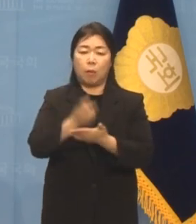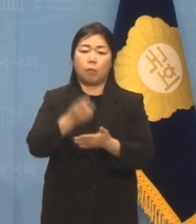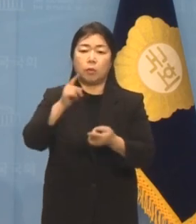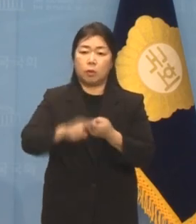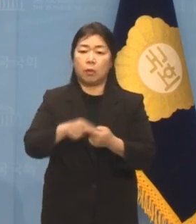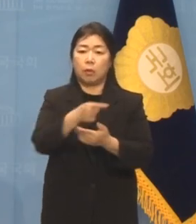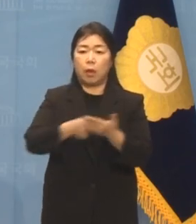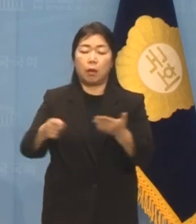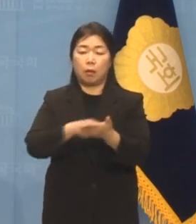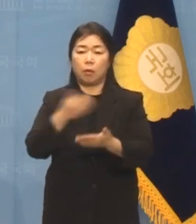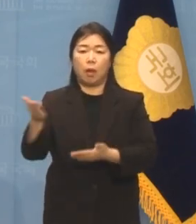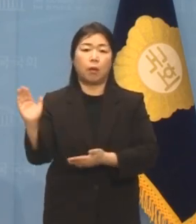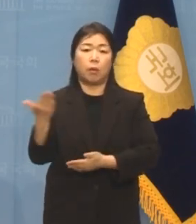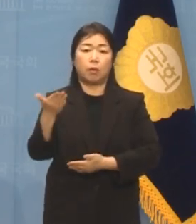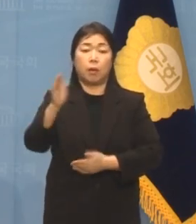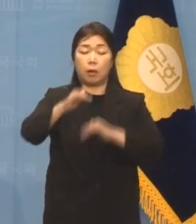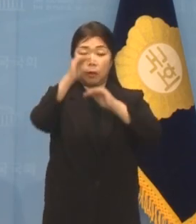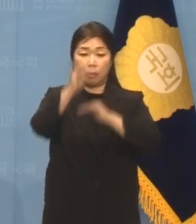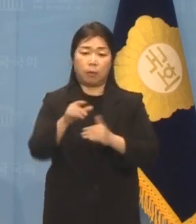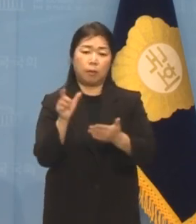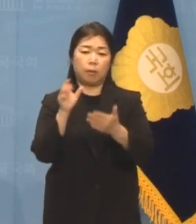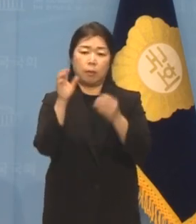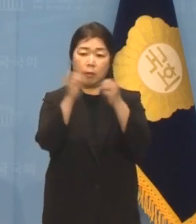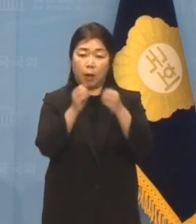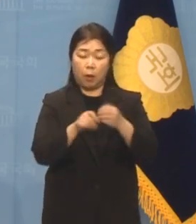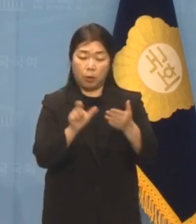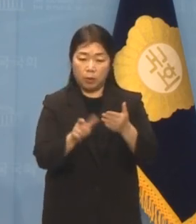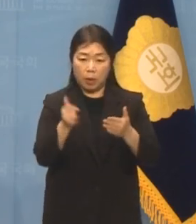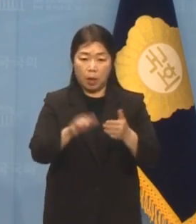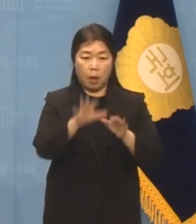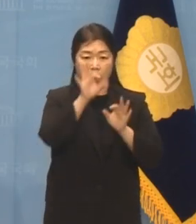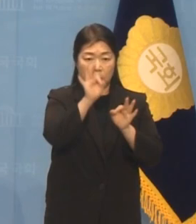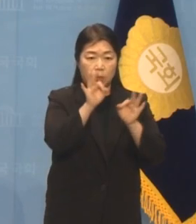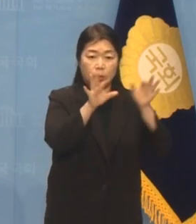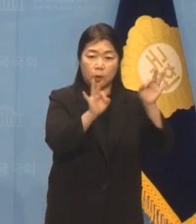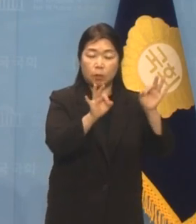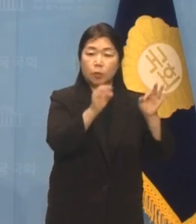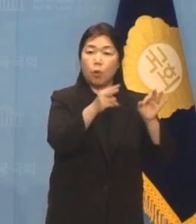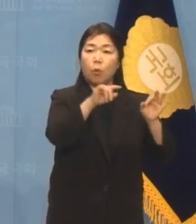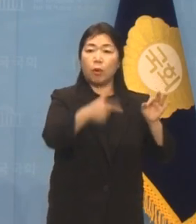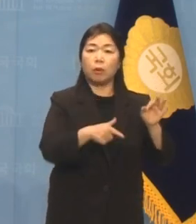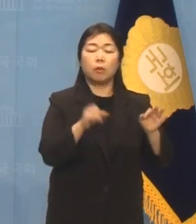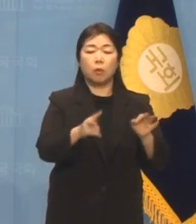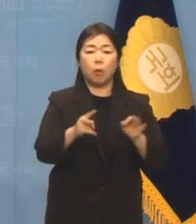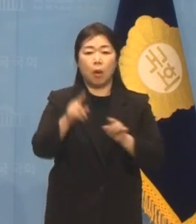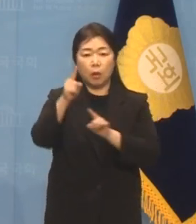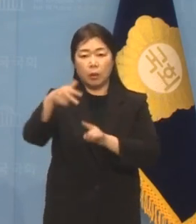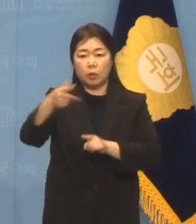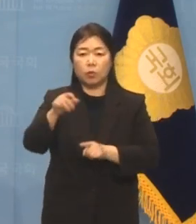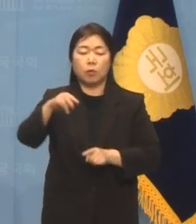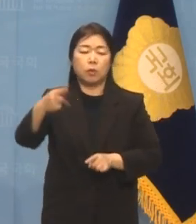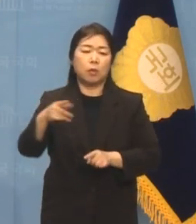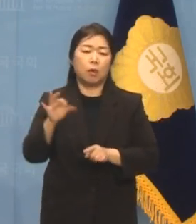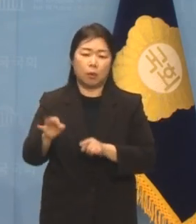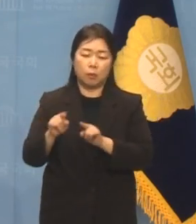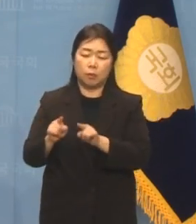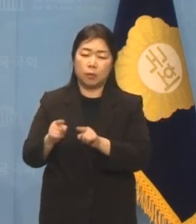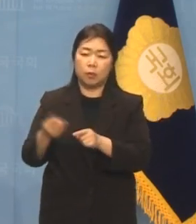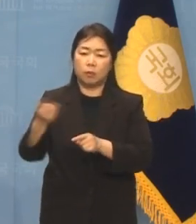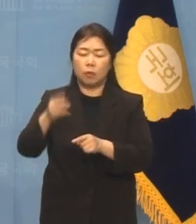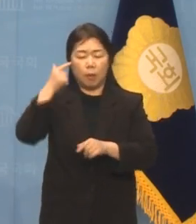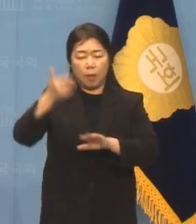있었는데 위과 의 대로 끝내이 보고서는 어제 의결되지